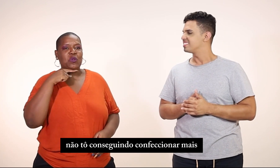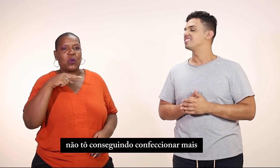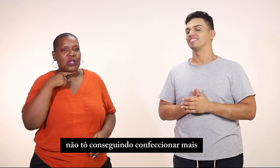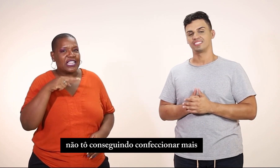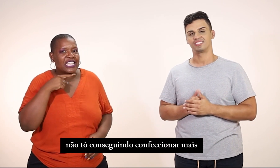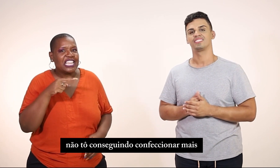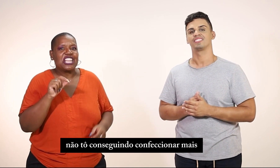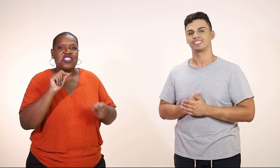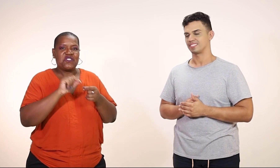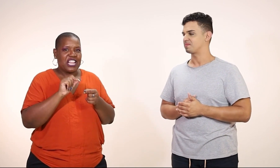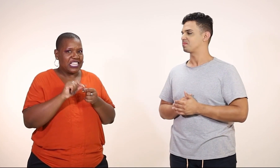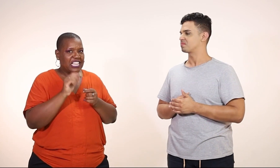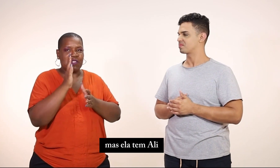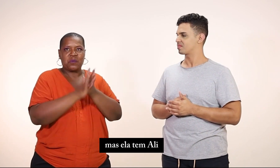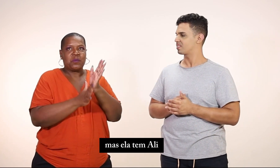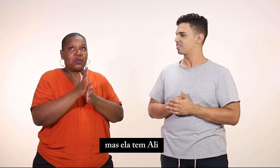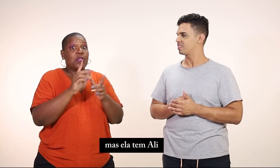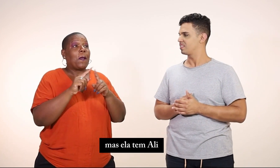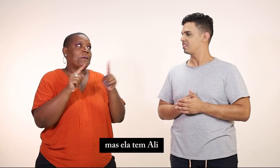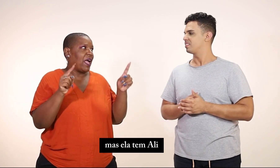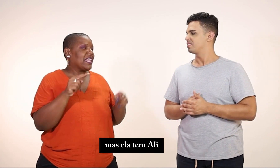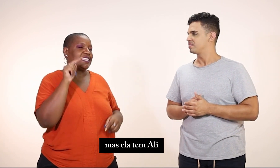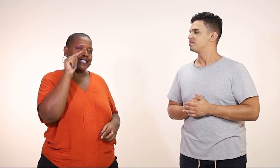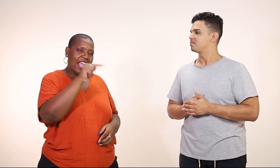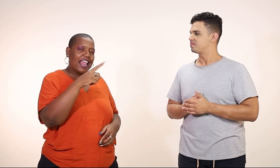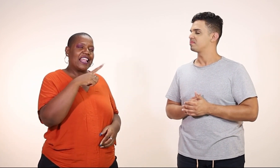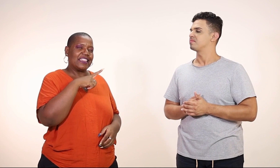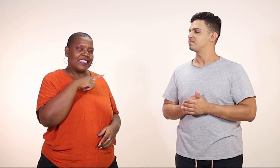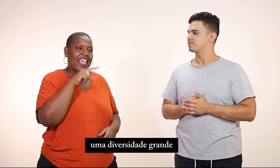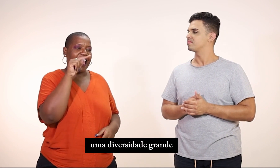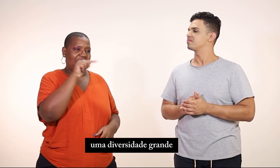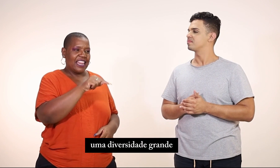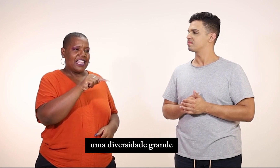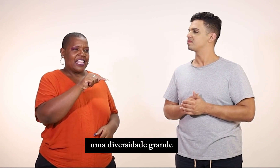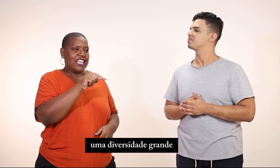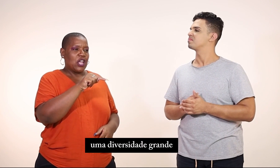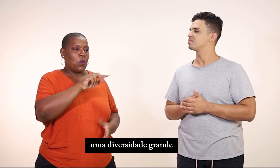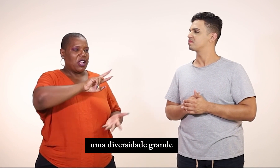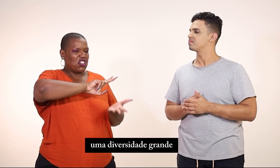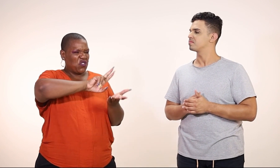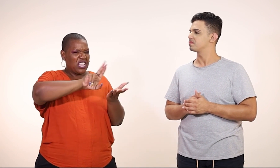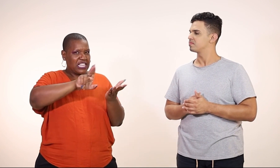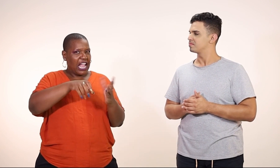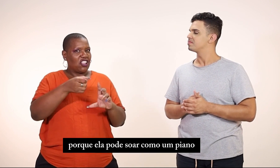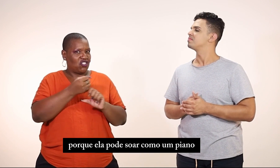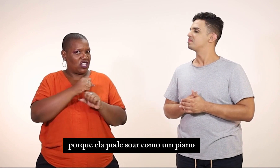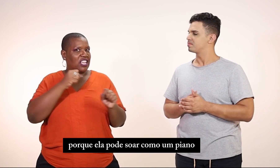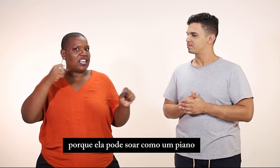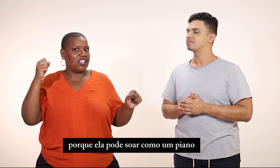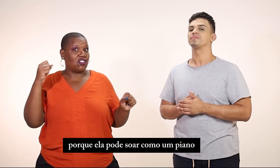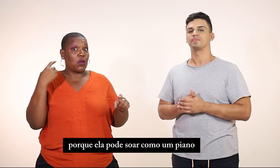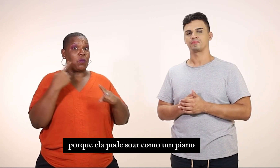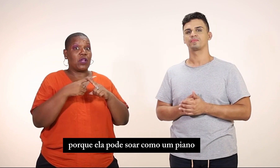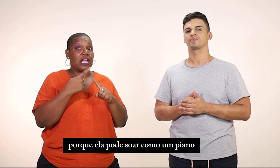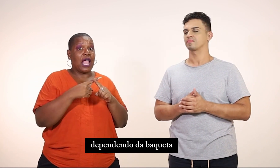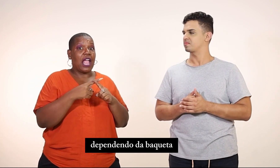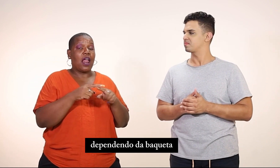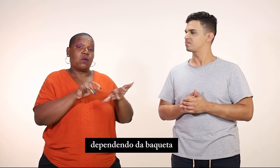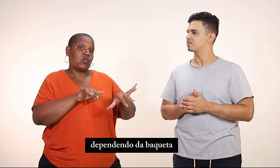confeccionar mais, mas ela tem ali uma diversidade grande, porque ela pode soar como um piano, dependendo da baqueta,